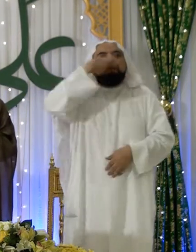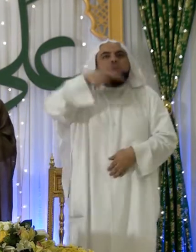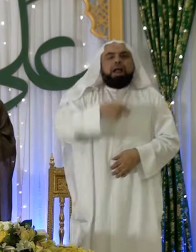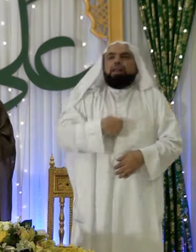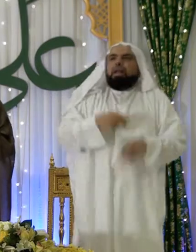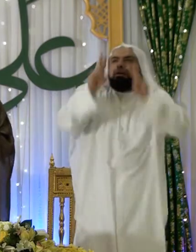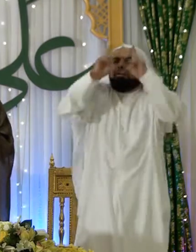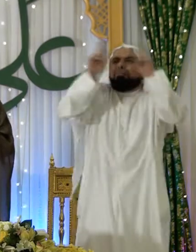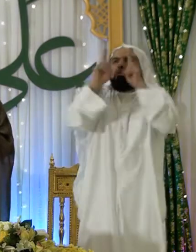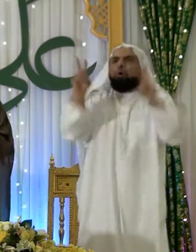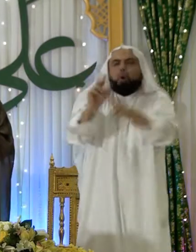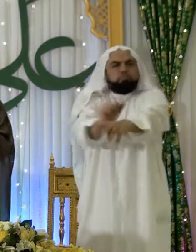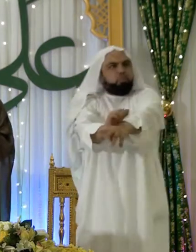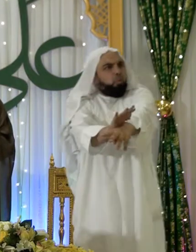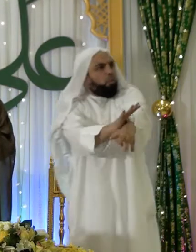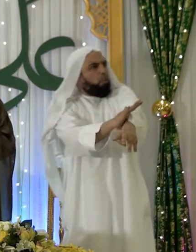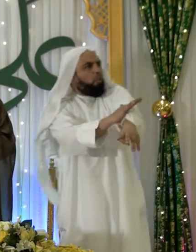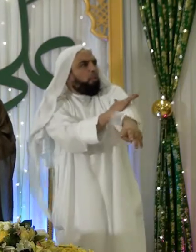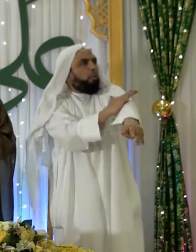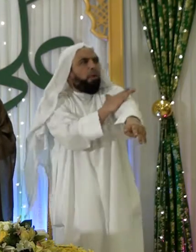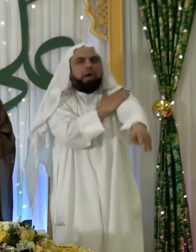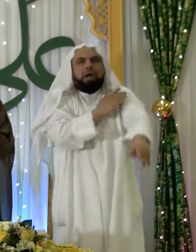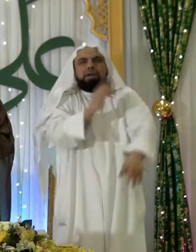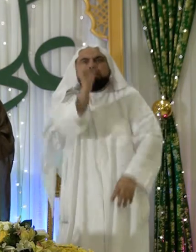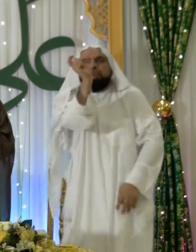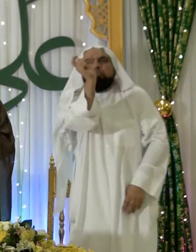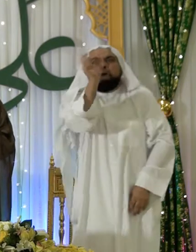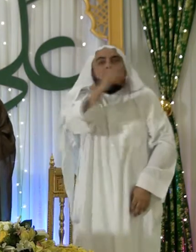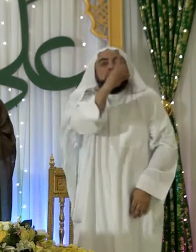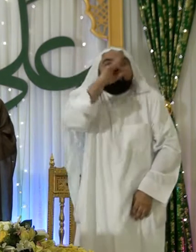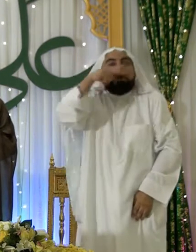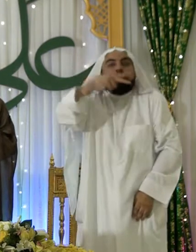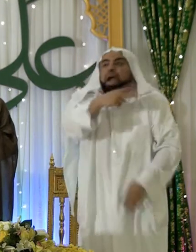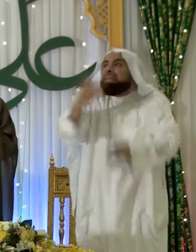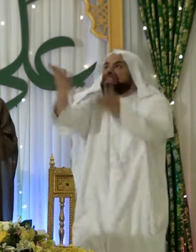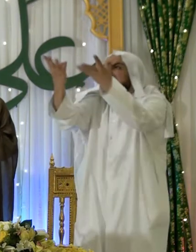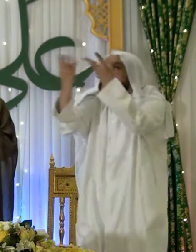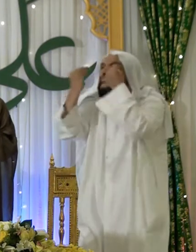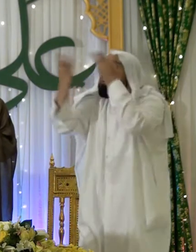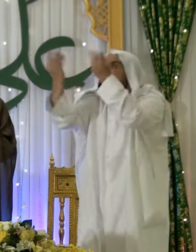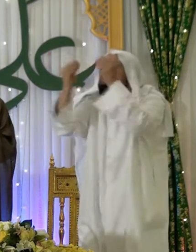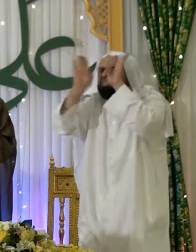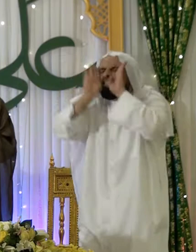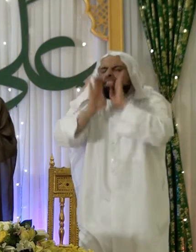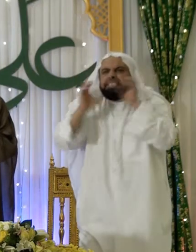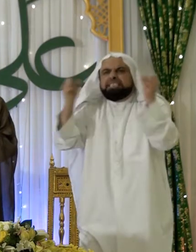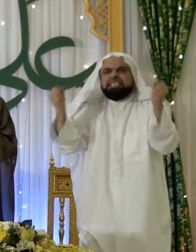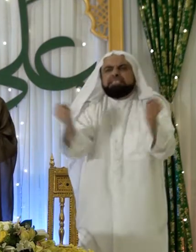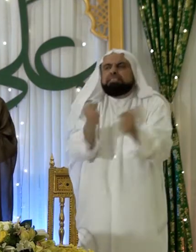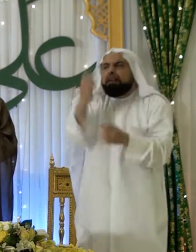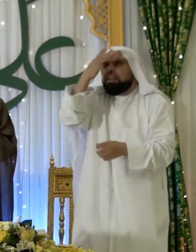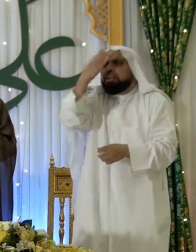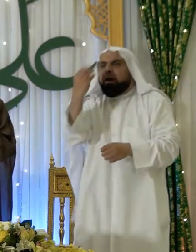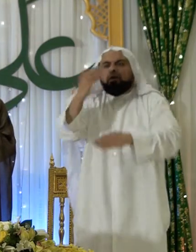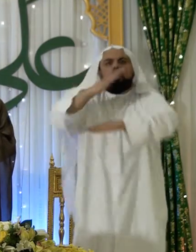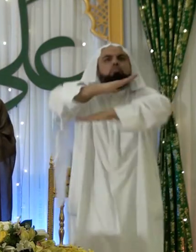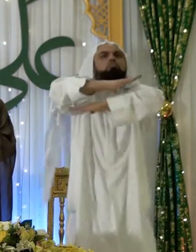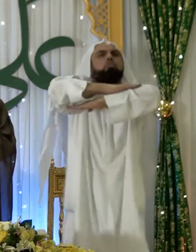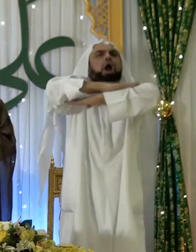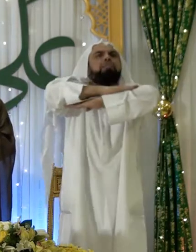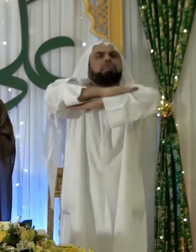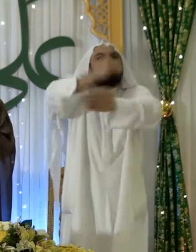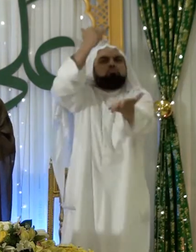السلام يأخذ علما من رسول الله ويأخذ أخلاقا من رسول